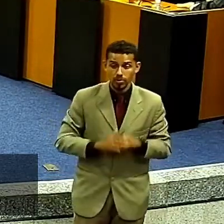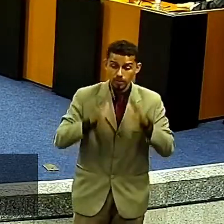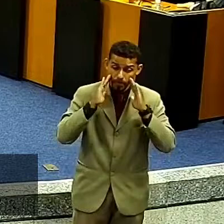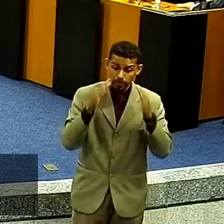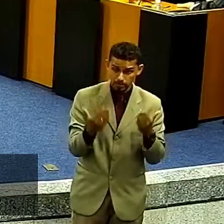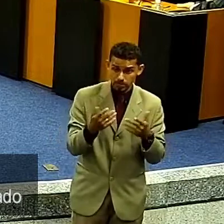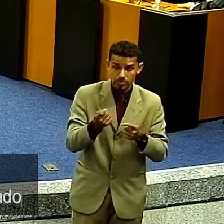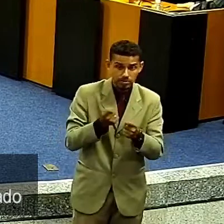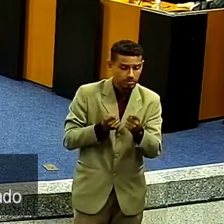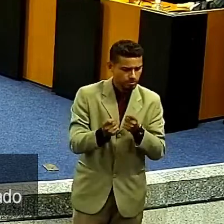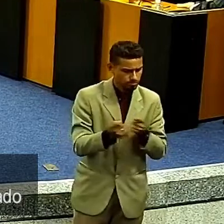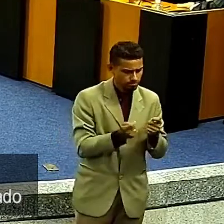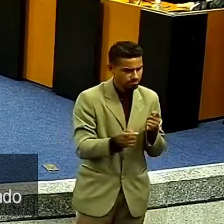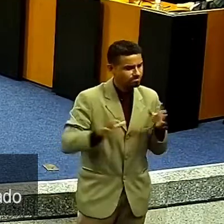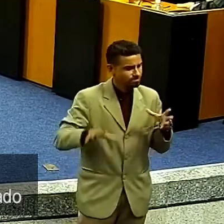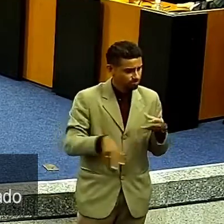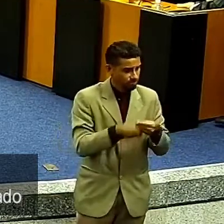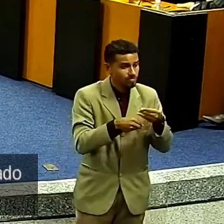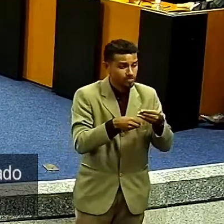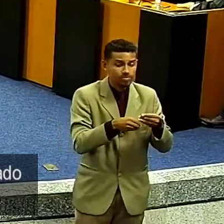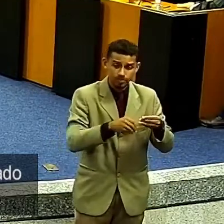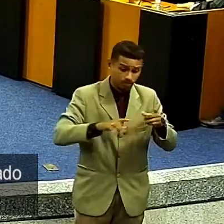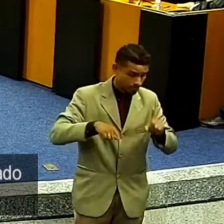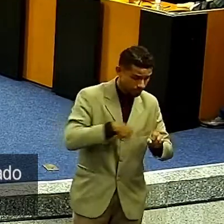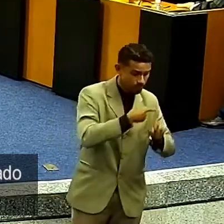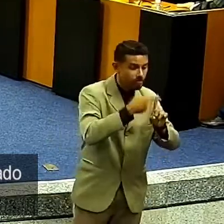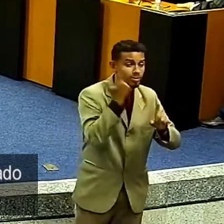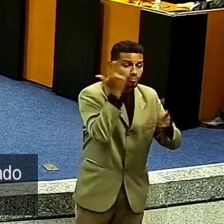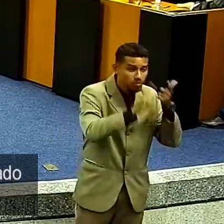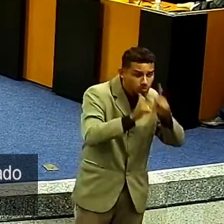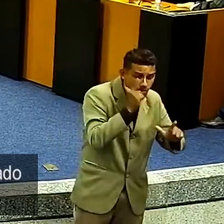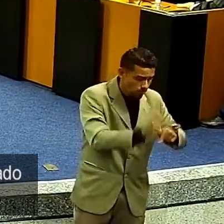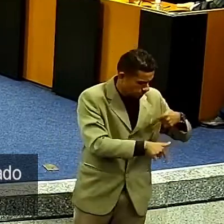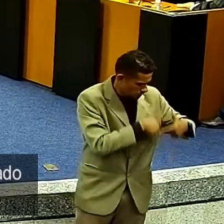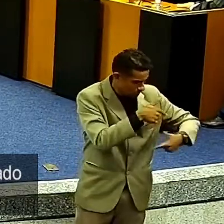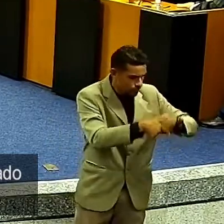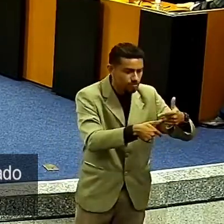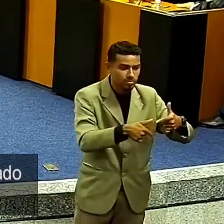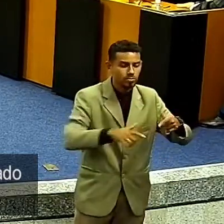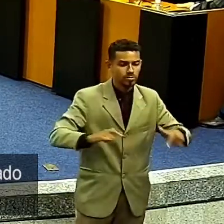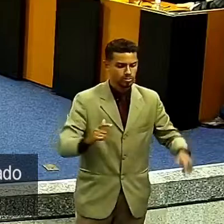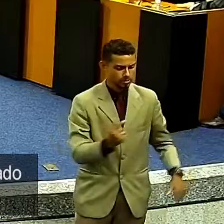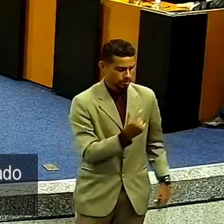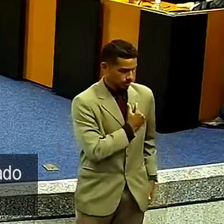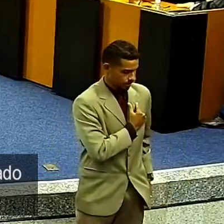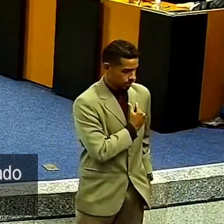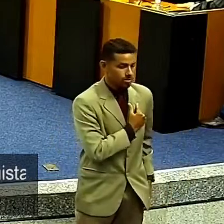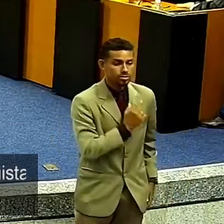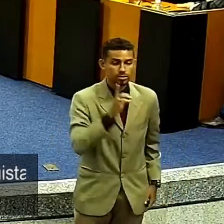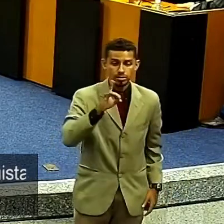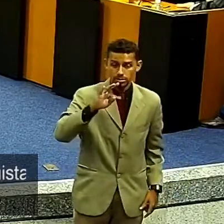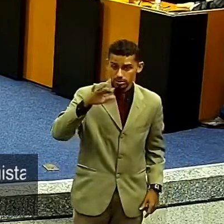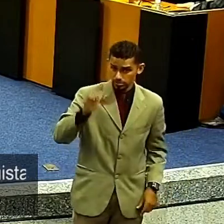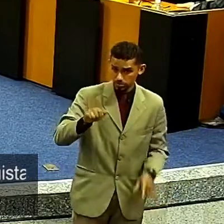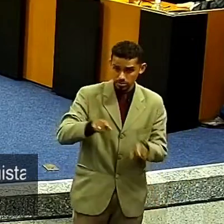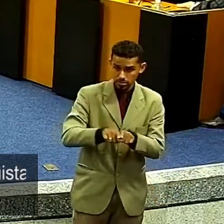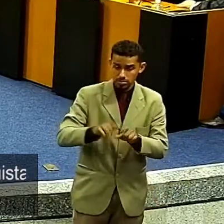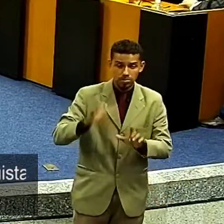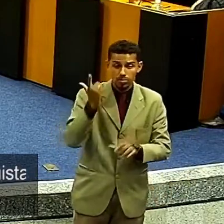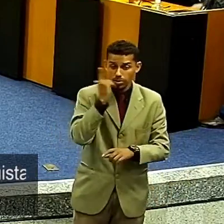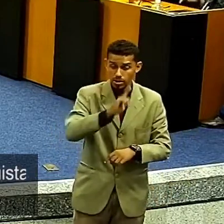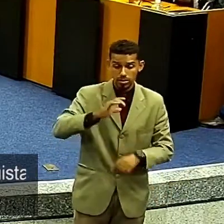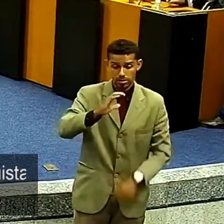administração foi e cuja administração foi agraciada com a conquista inédita do selo Diamante do prêmio CNJ de